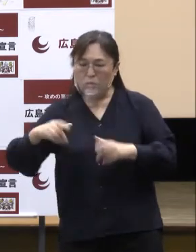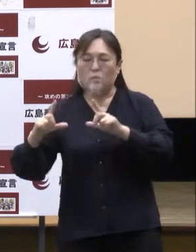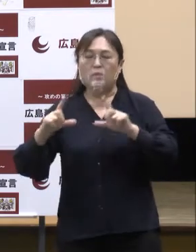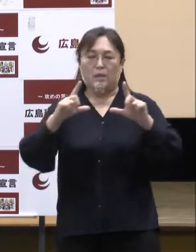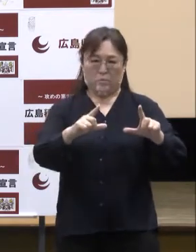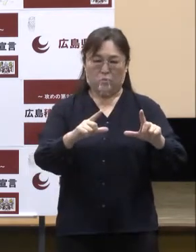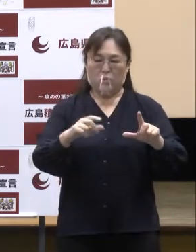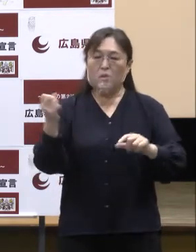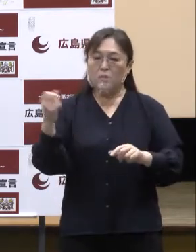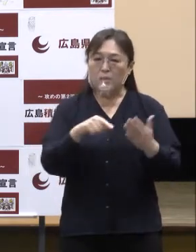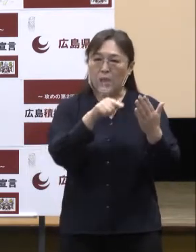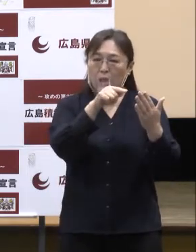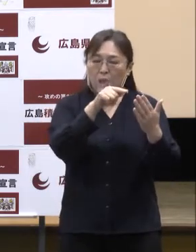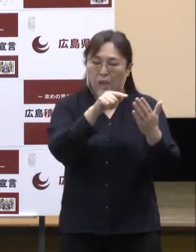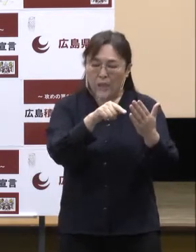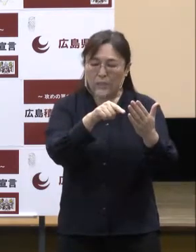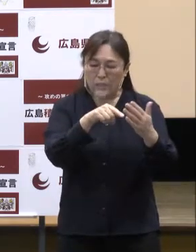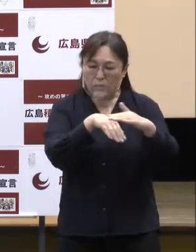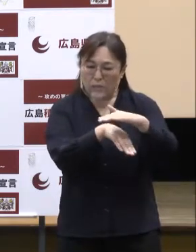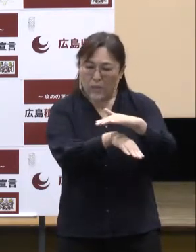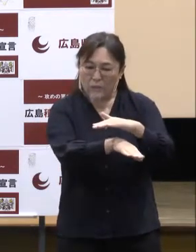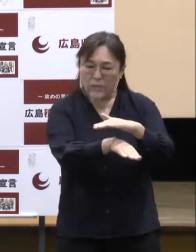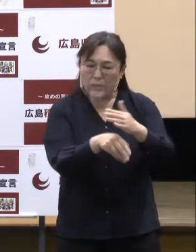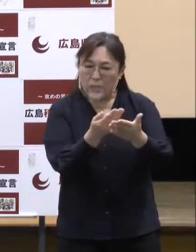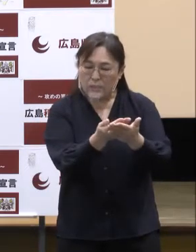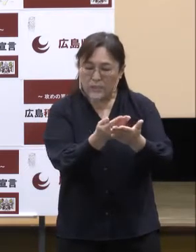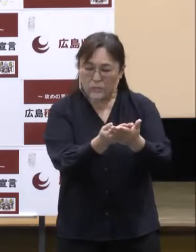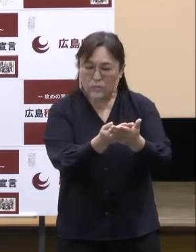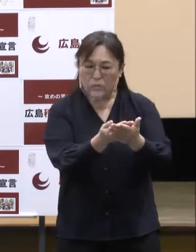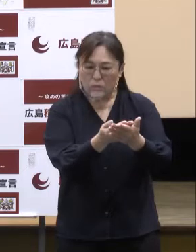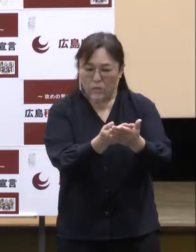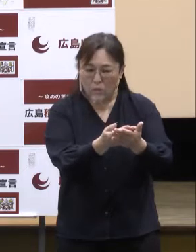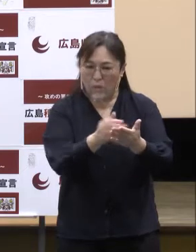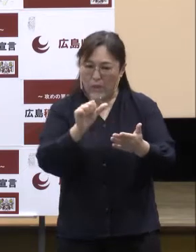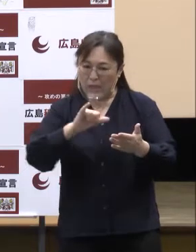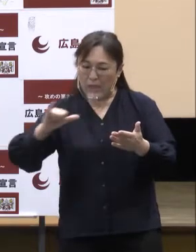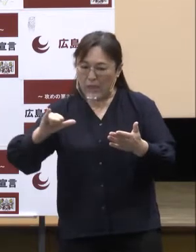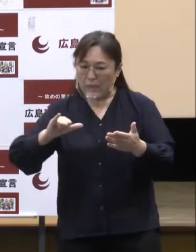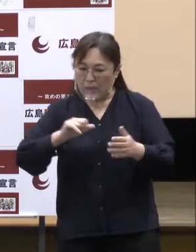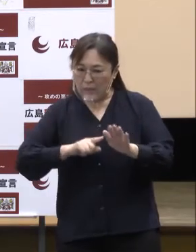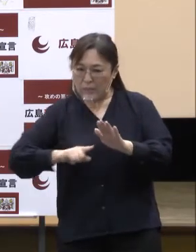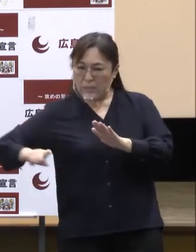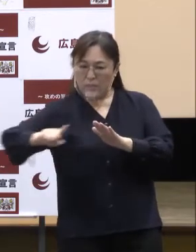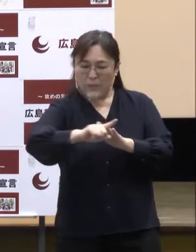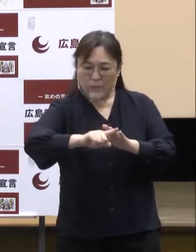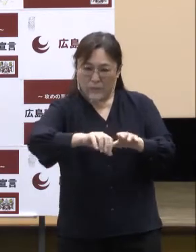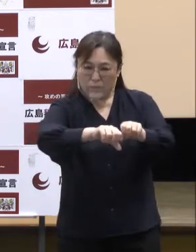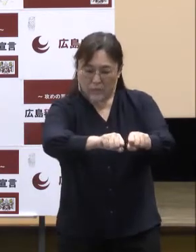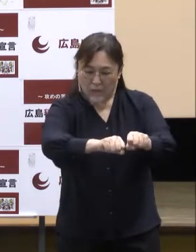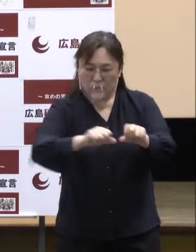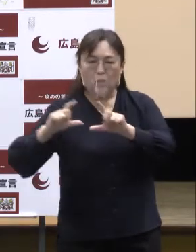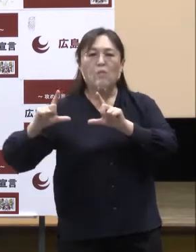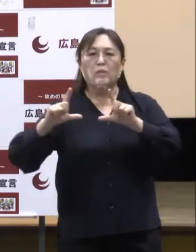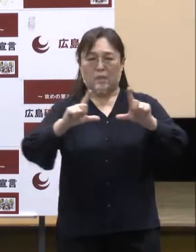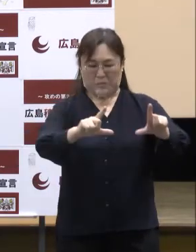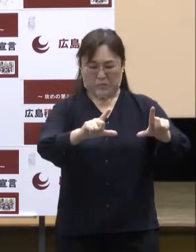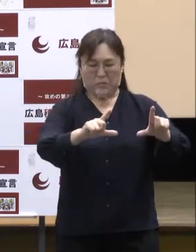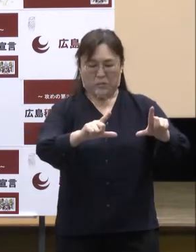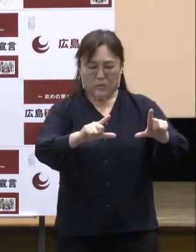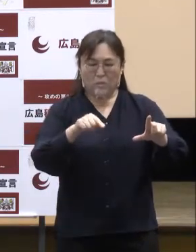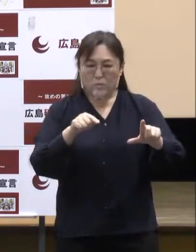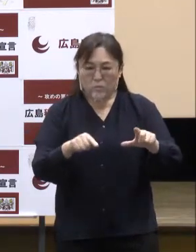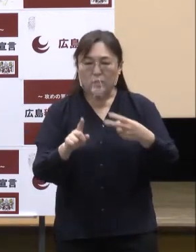察して、直接聞かれていないことを回答してですね、利用者に新たな気づきを提供するという